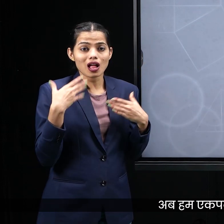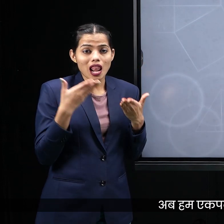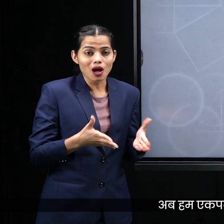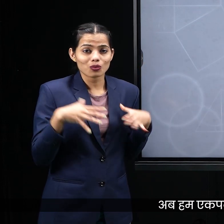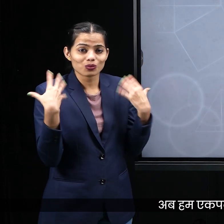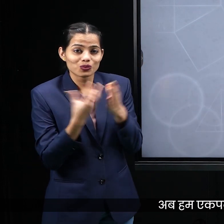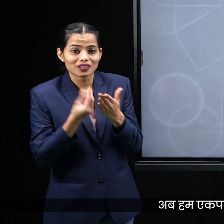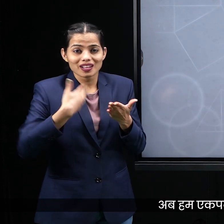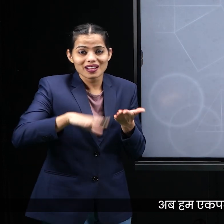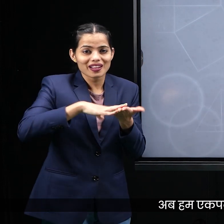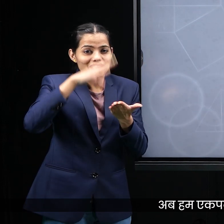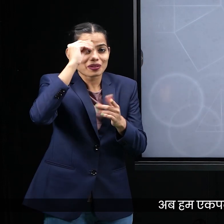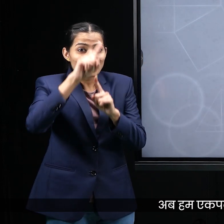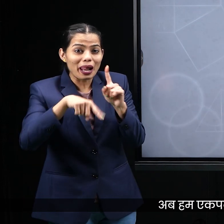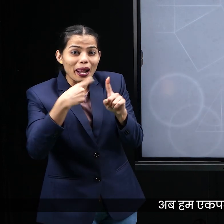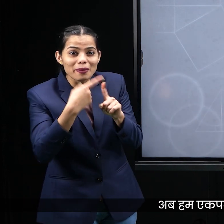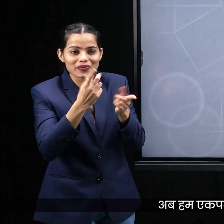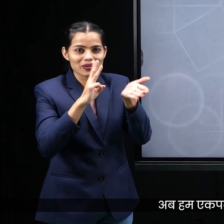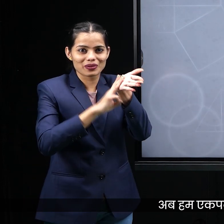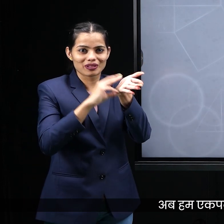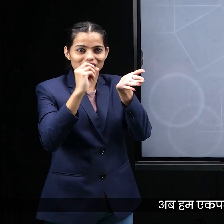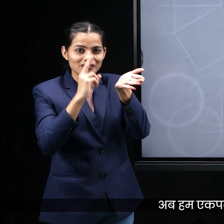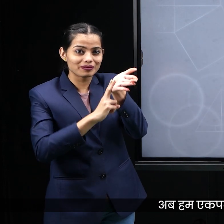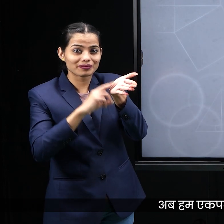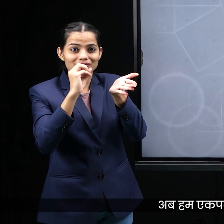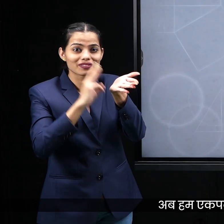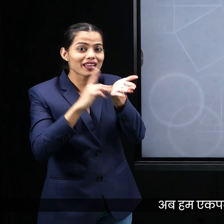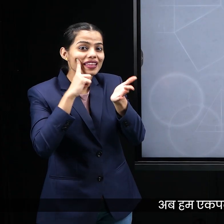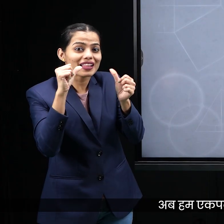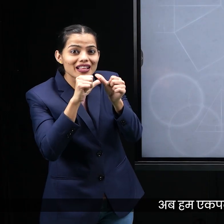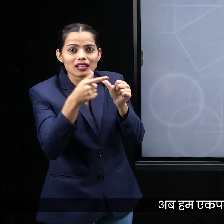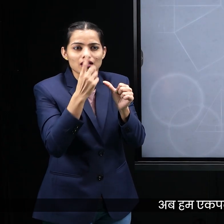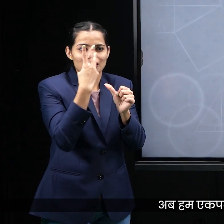अब हम एक पद, द्विपद और त्रिपद के बारे में सीखेंगे।